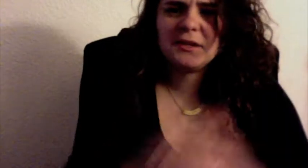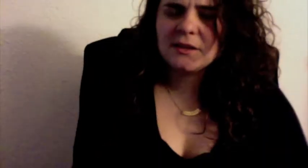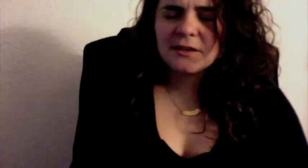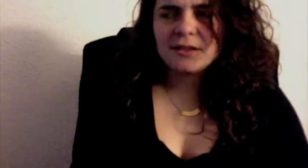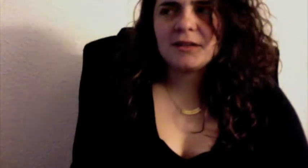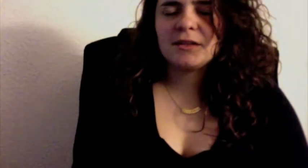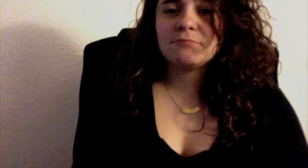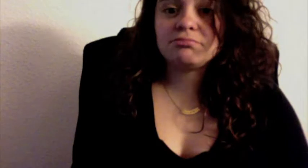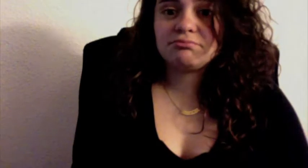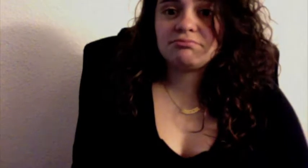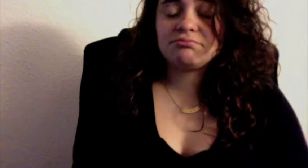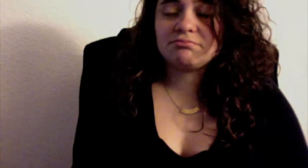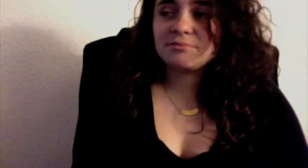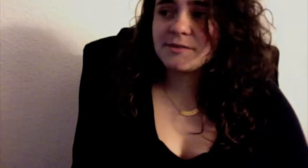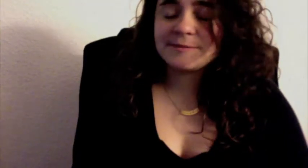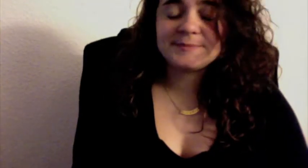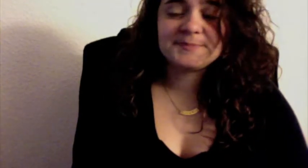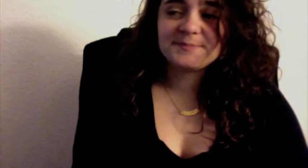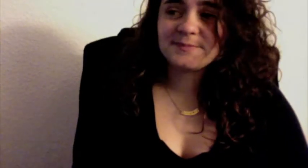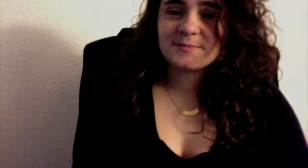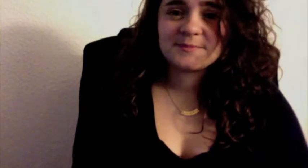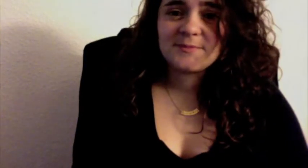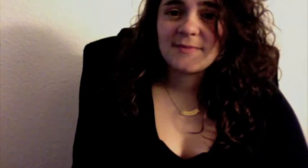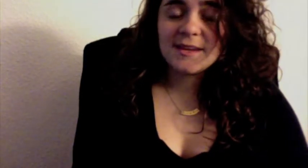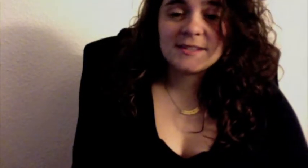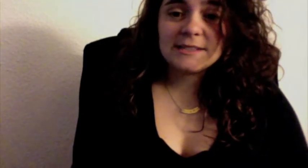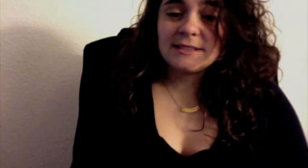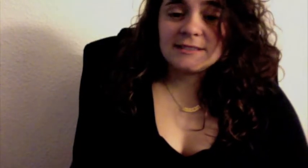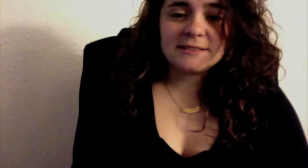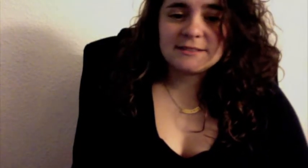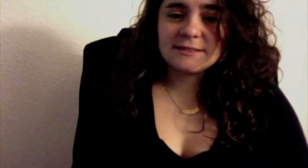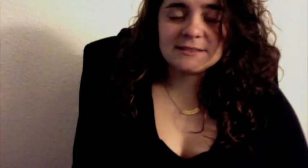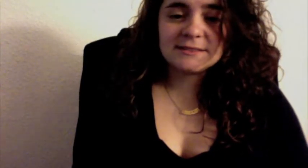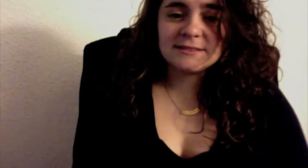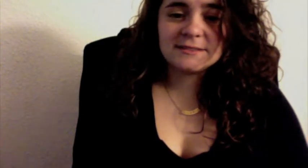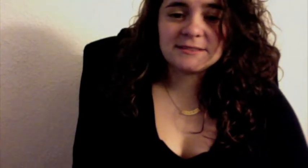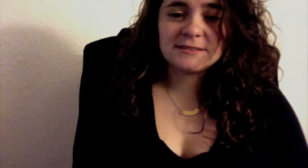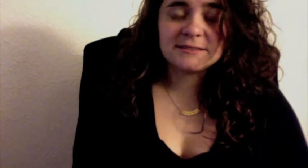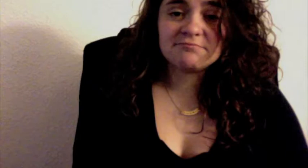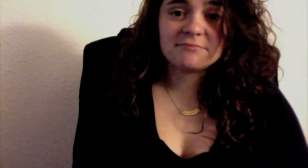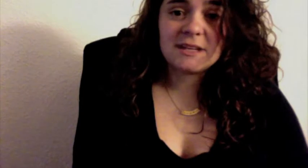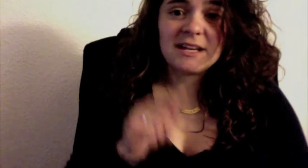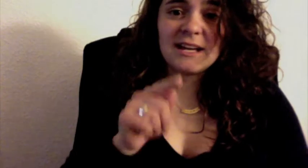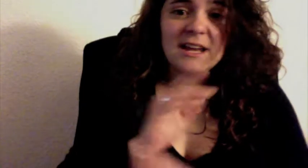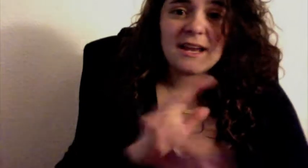De nuestros antepasados, el Gaster es el conquistador. Descubrirá un mundo, una tierra virgen para ser explorada.